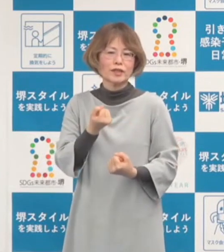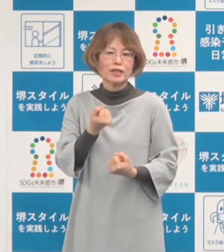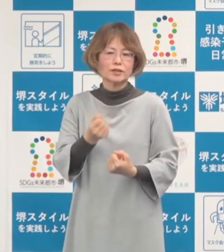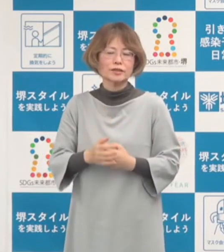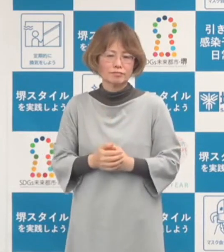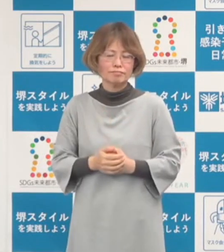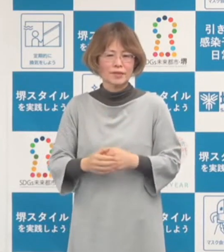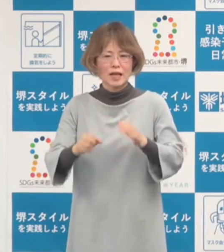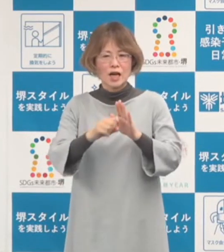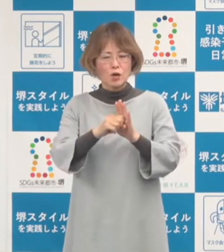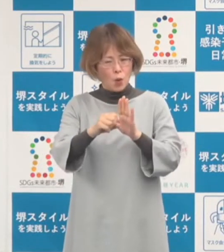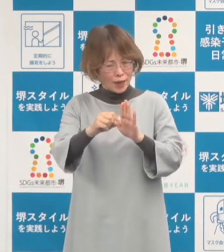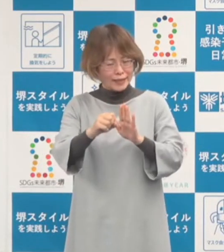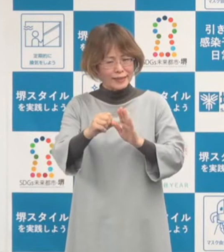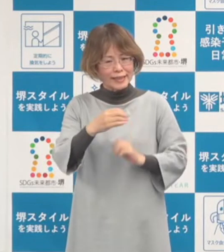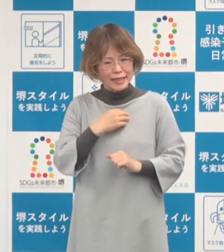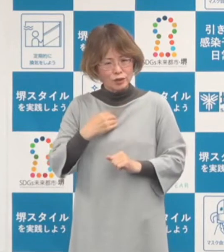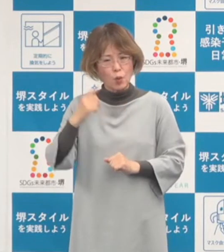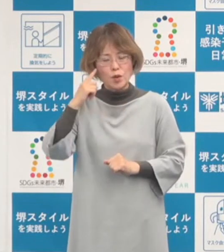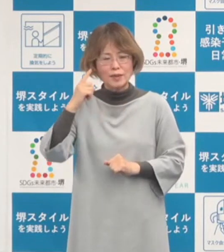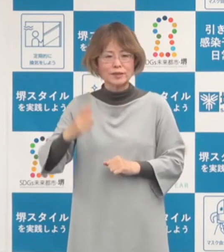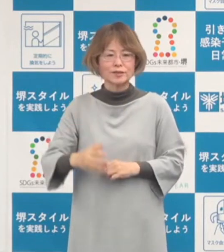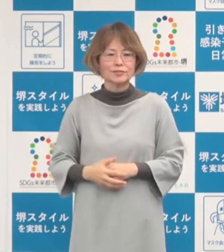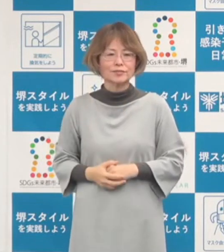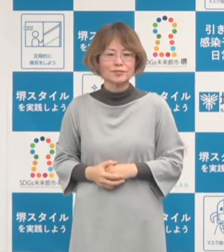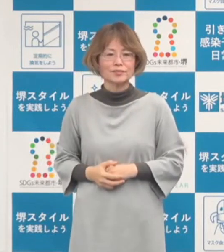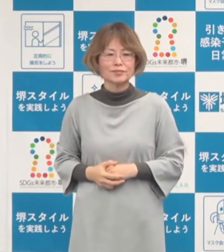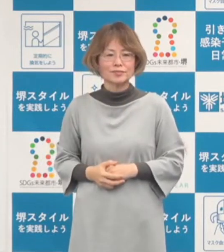効果は発揮できているんじゃないかと考えています。